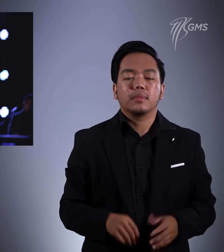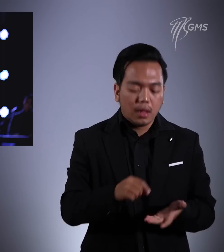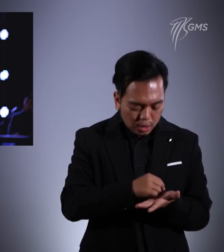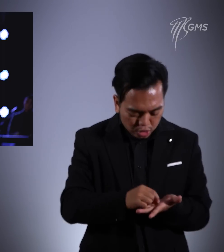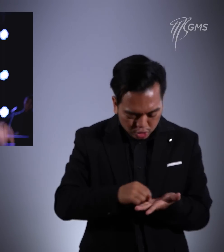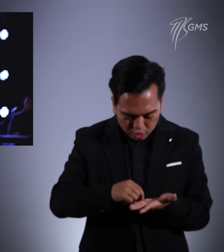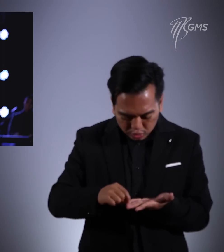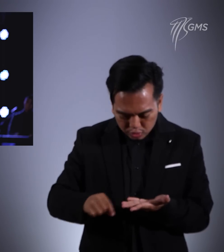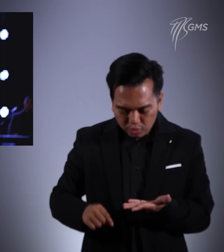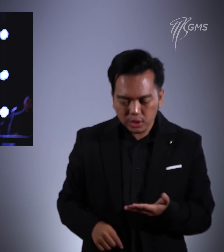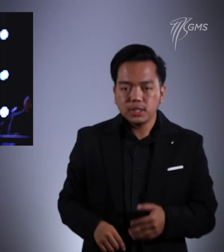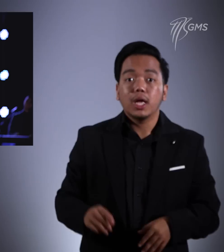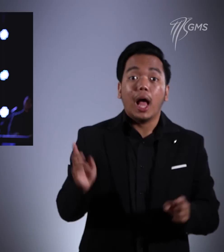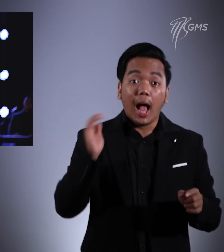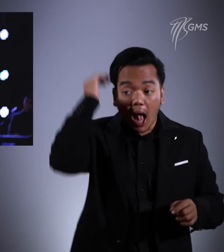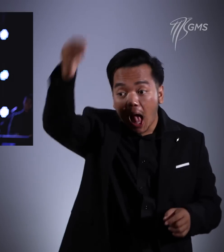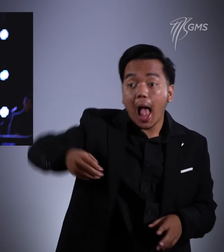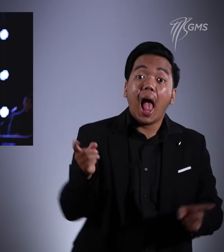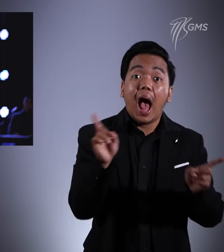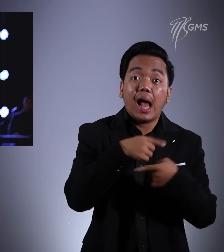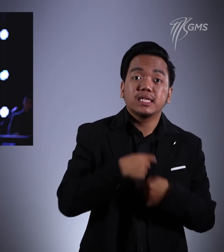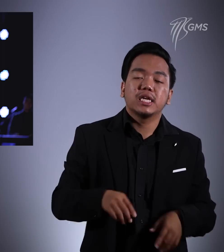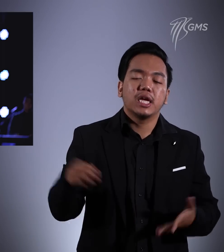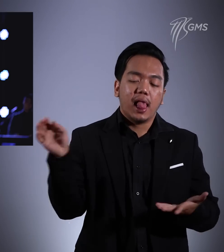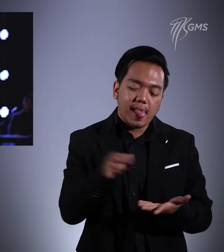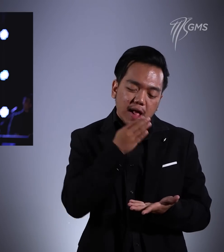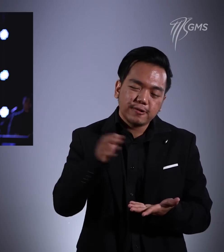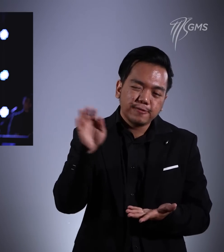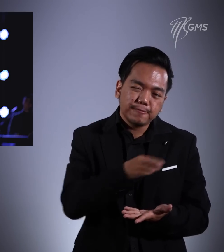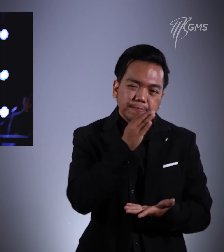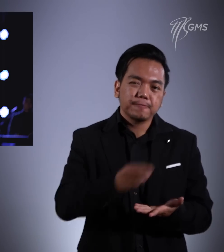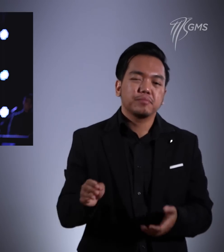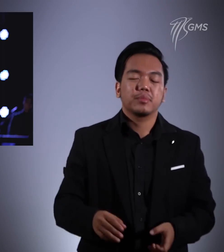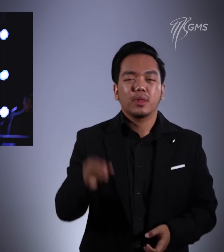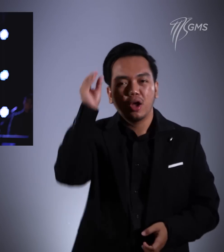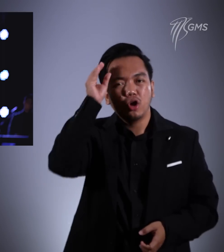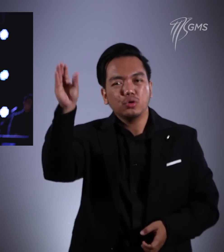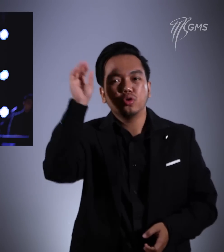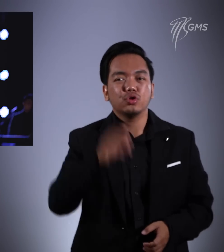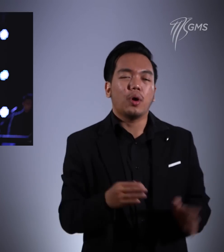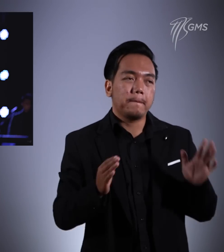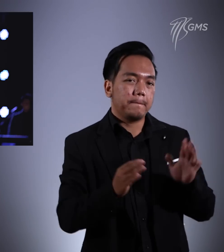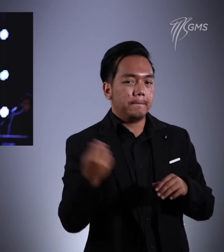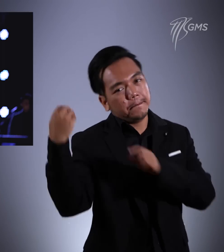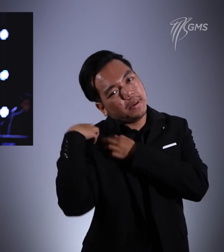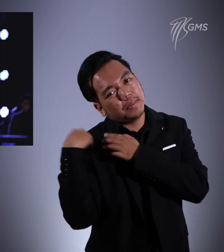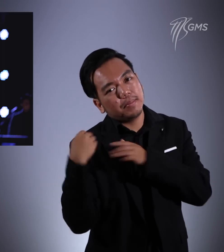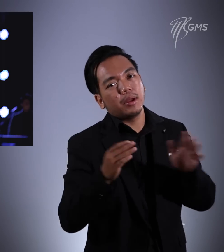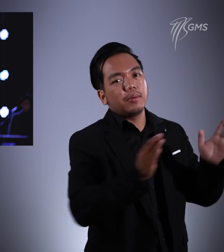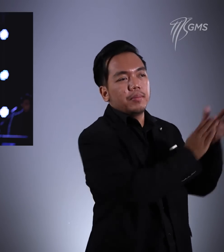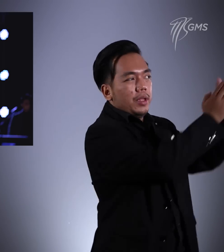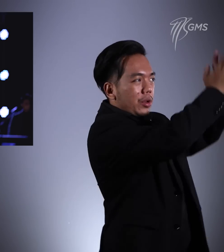menjadi lagu. Sebab suatu hari kita semua akan nyanyi lagi. Untuk pemimpin biduan dengan permainan kecapi.